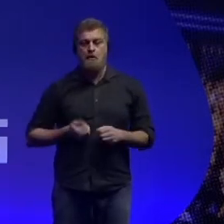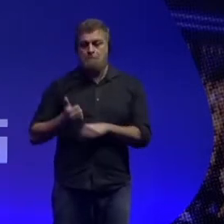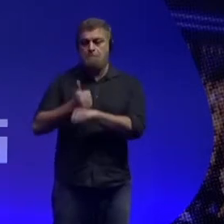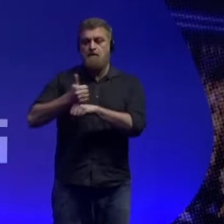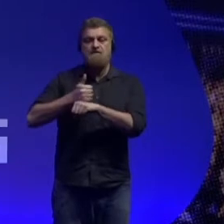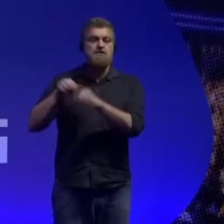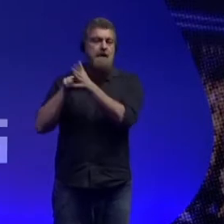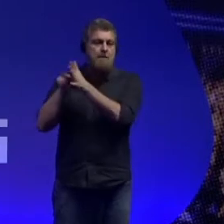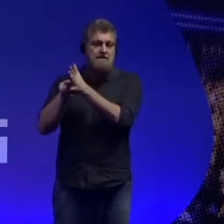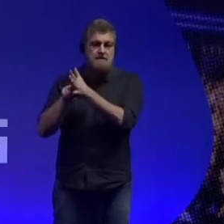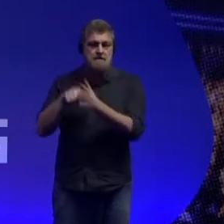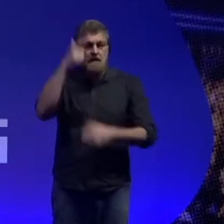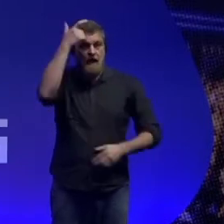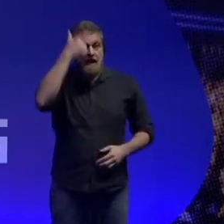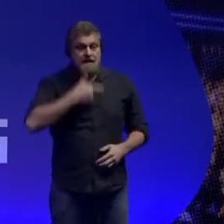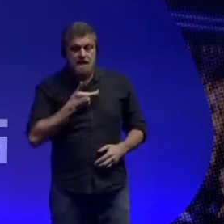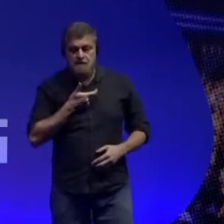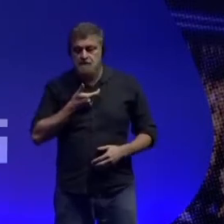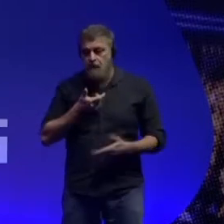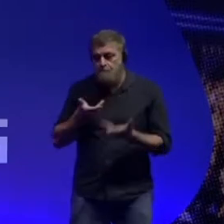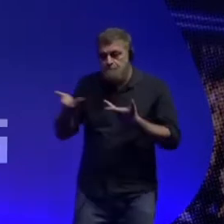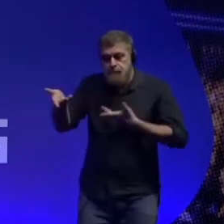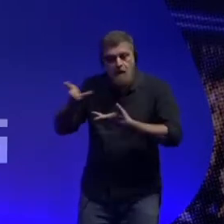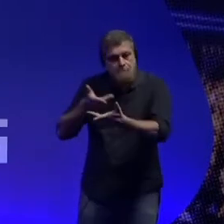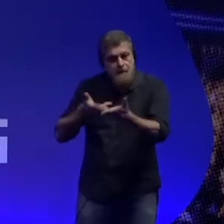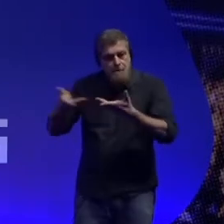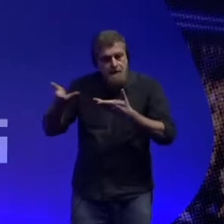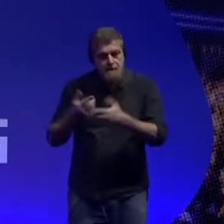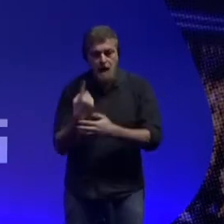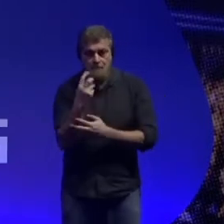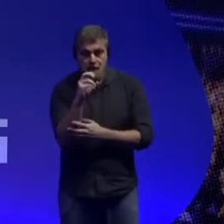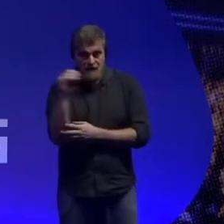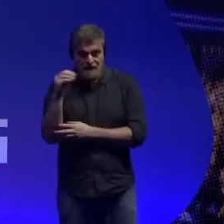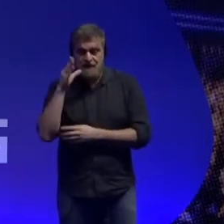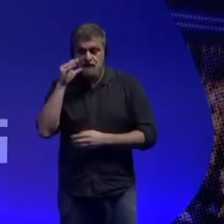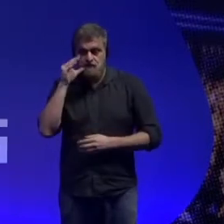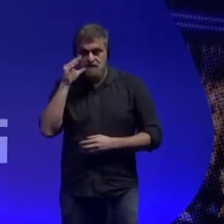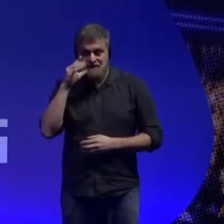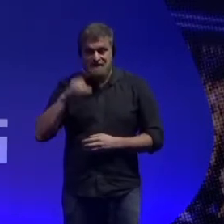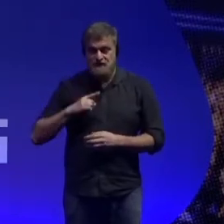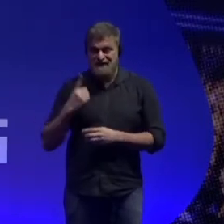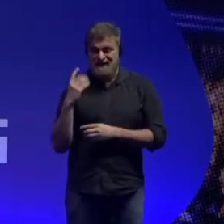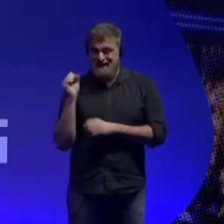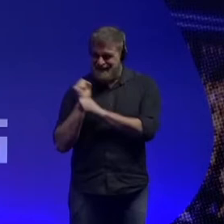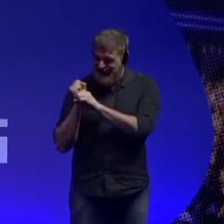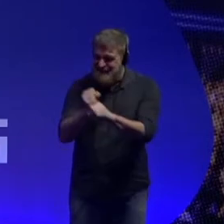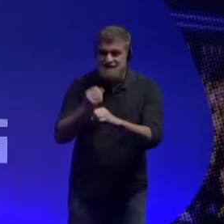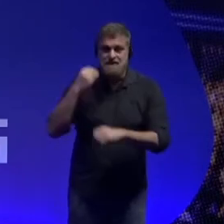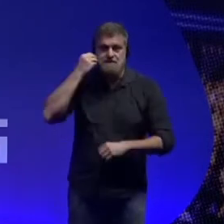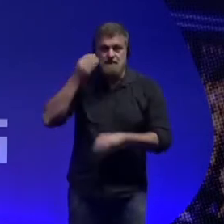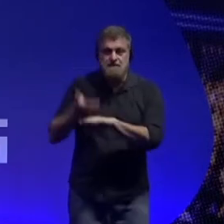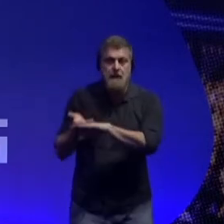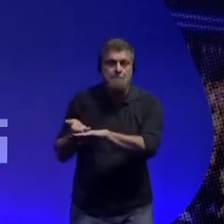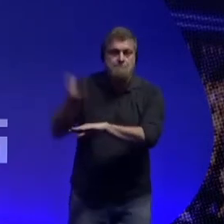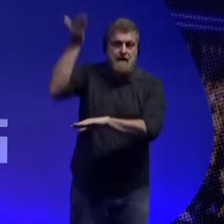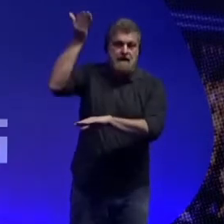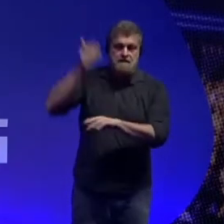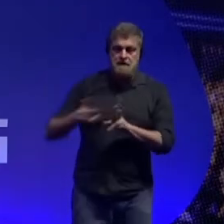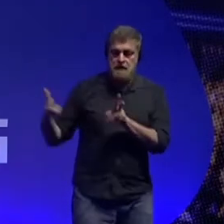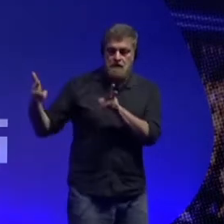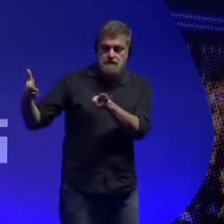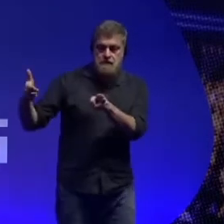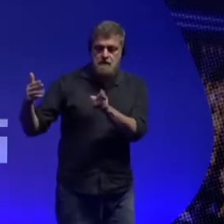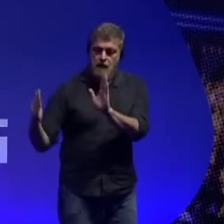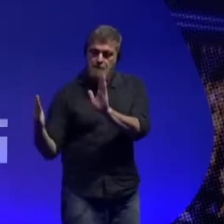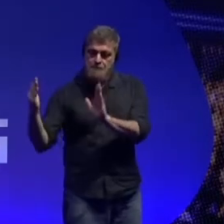estava certo. Então eu vou chamar de consulta. Eu fiz uma consulta com 1.500 profissionais com mais de 10 anos de experiência. Eu queria um corte com alguém com